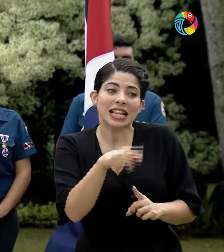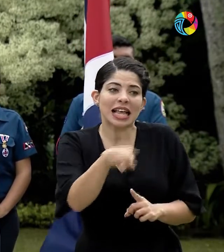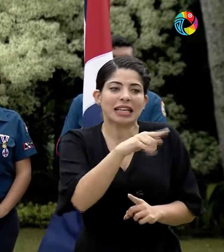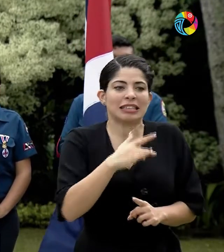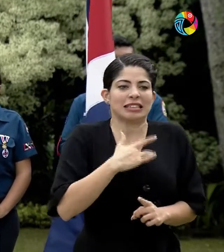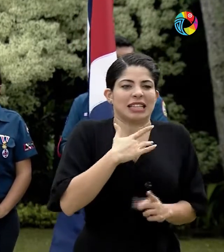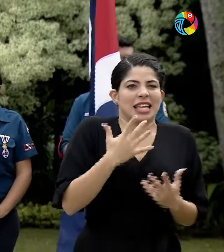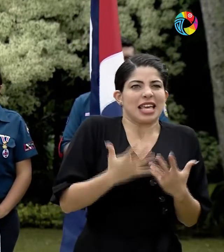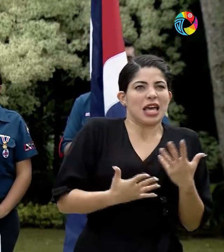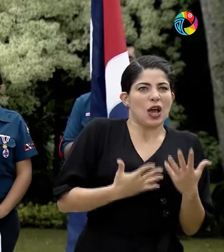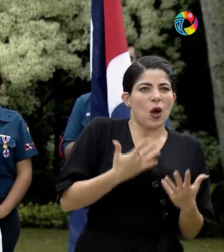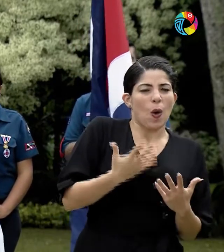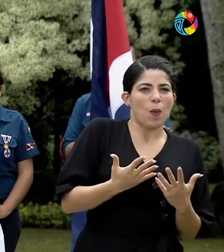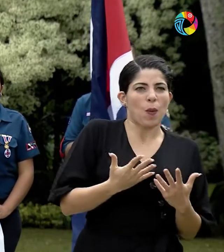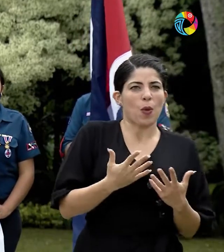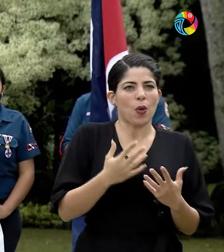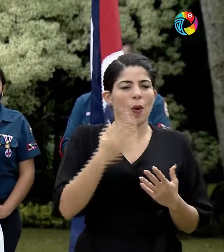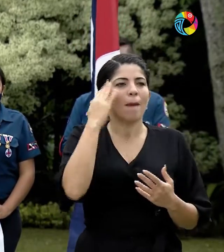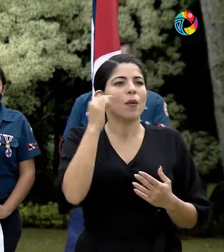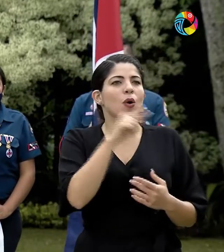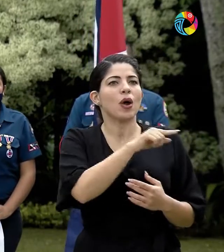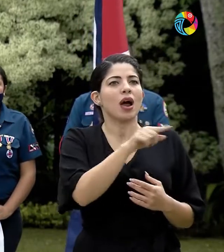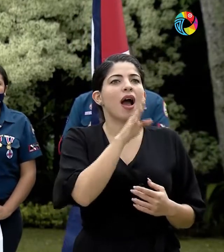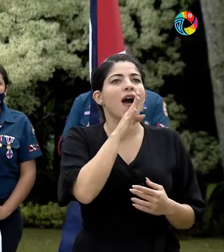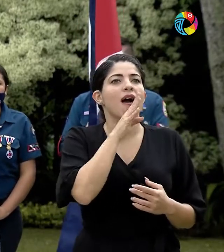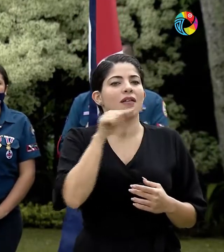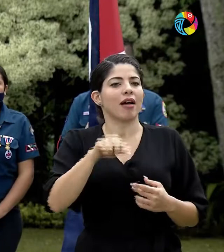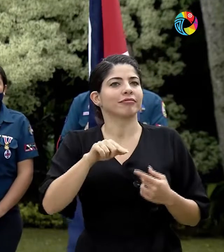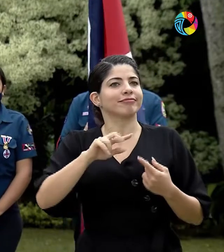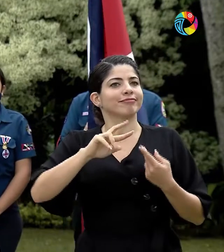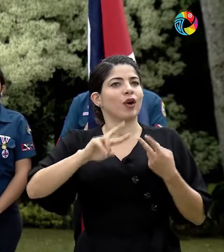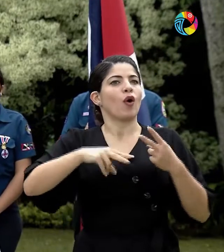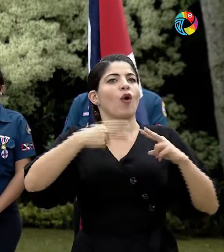de friccionar la contradicción.